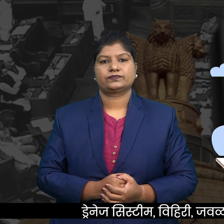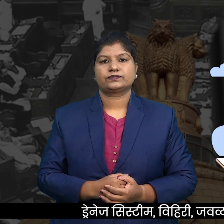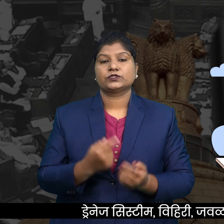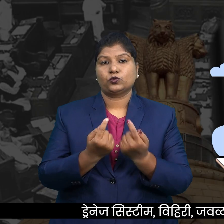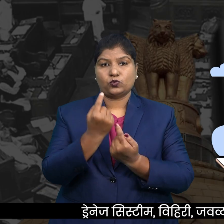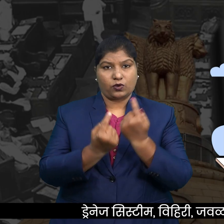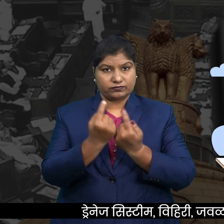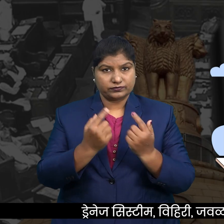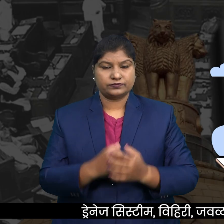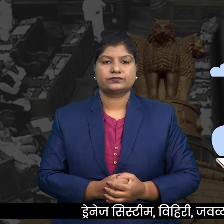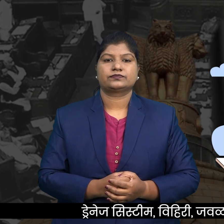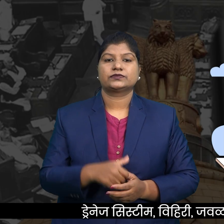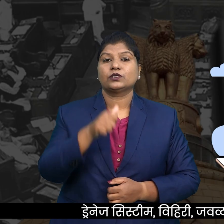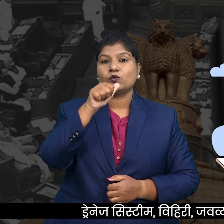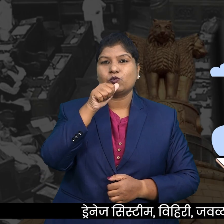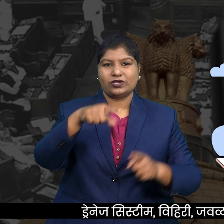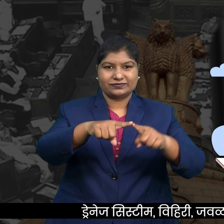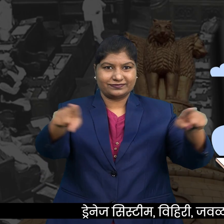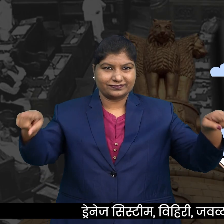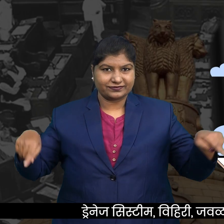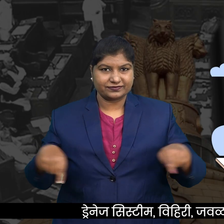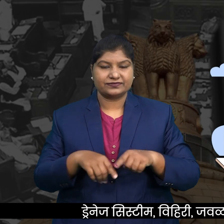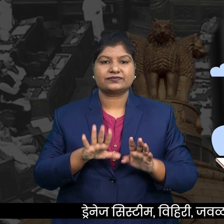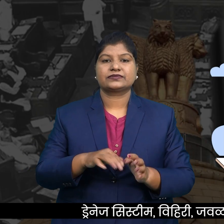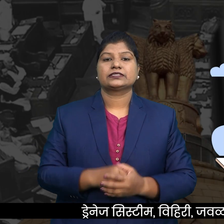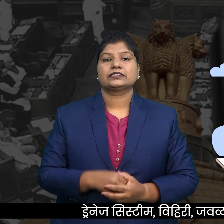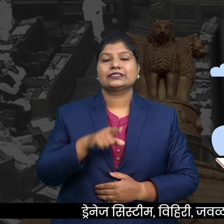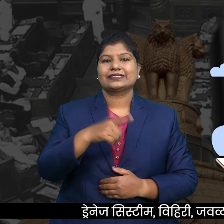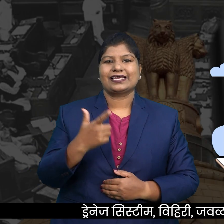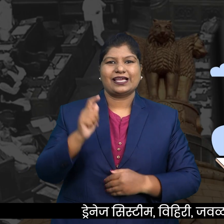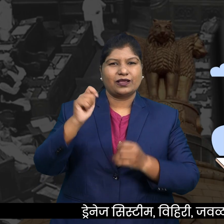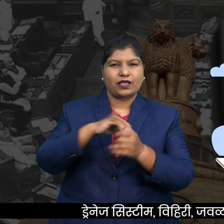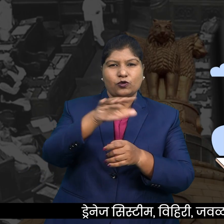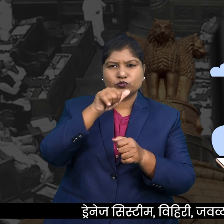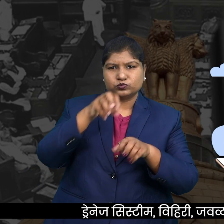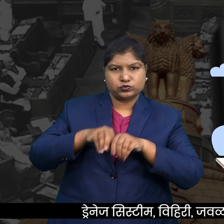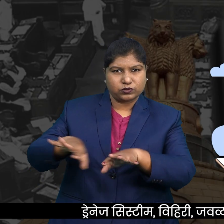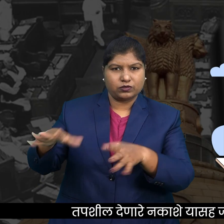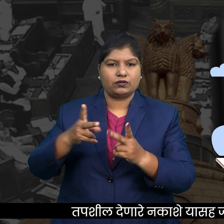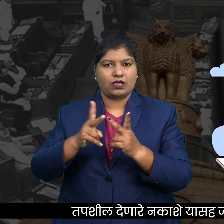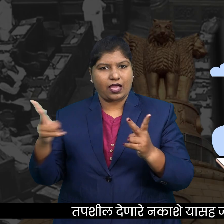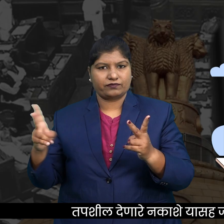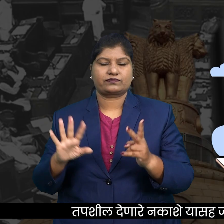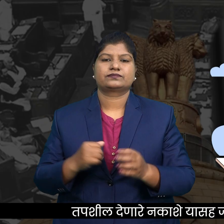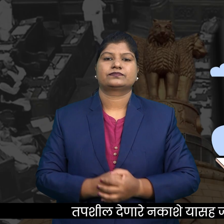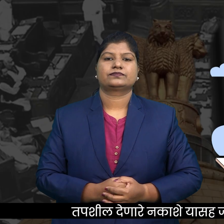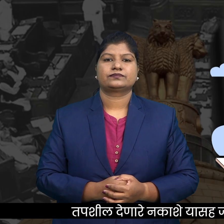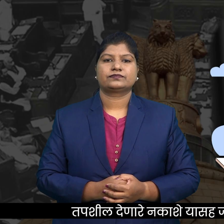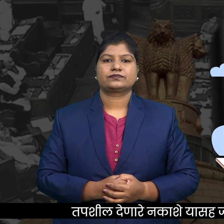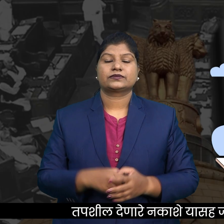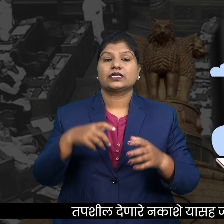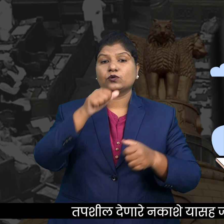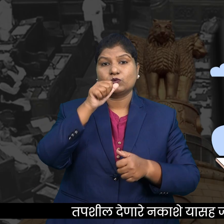ड्रेनेज सिस्टम वगैरे जवळपासचे भूखंड, रस्ते आणि ठेक्याचा तपशील देणारे